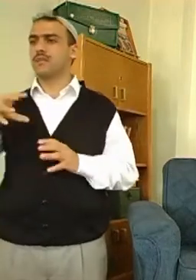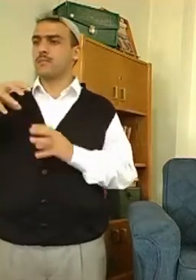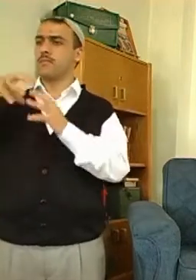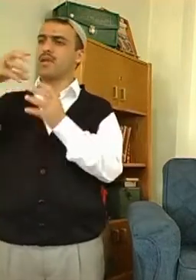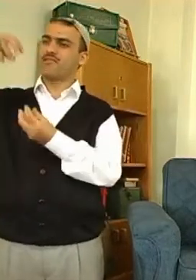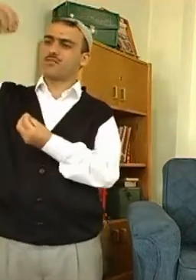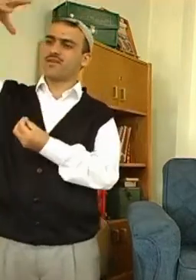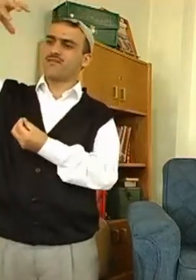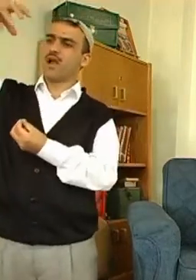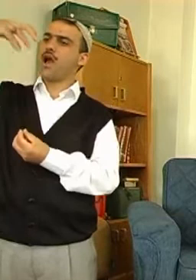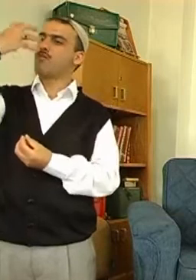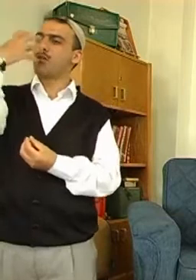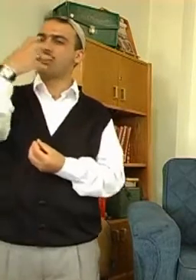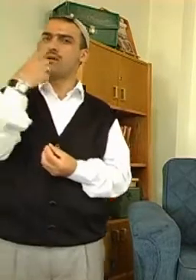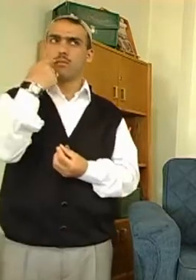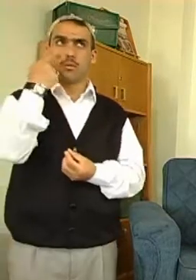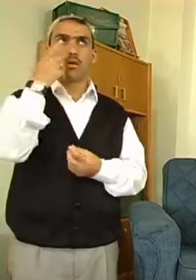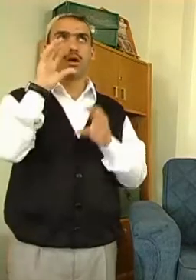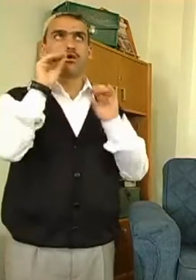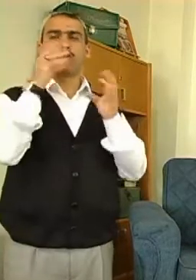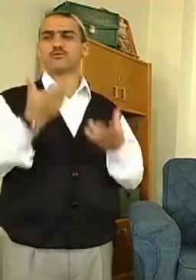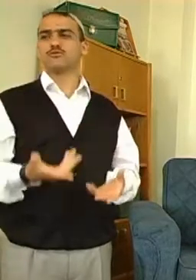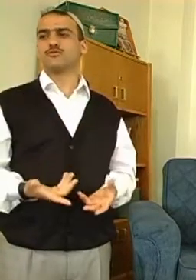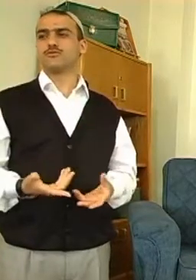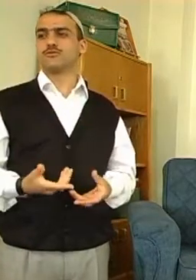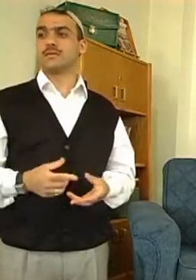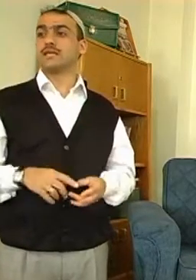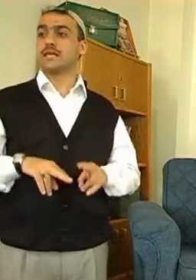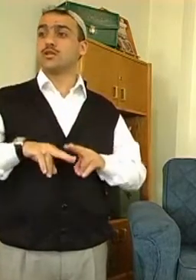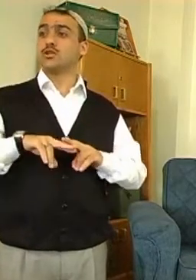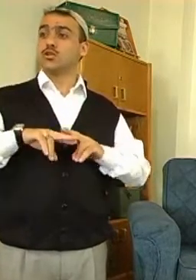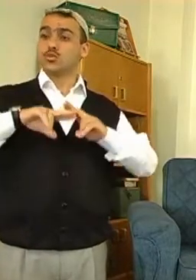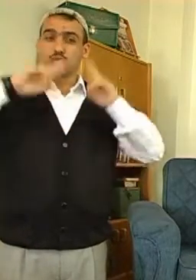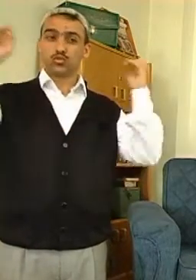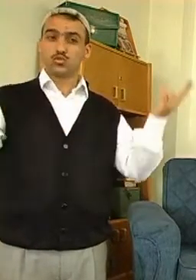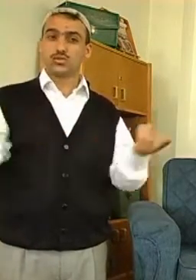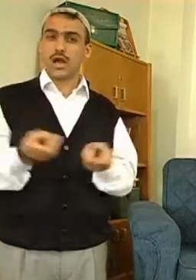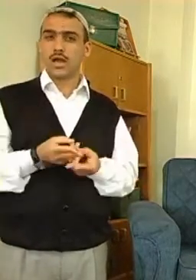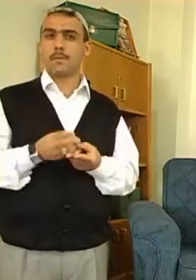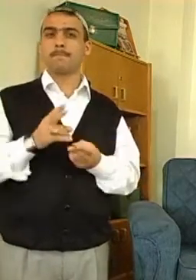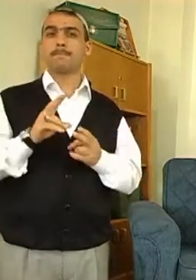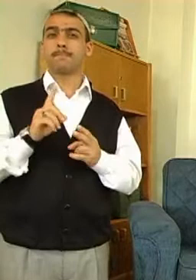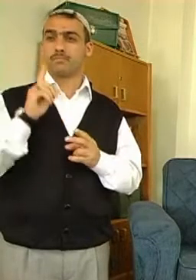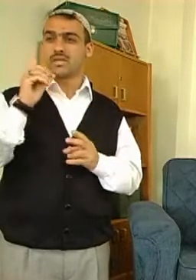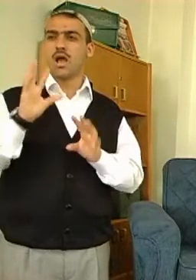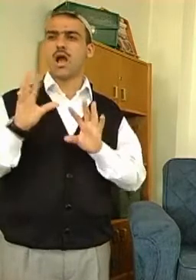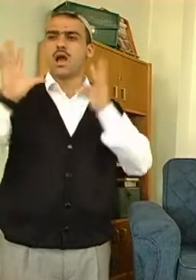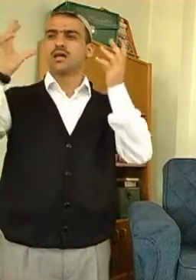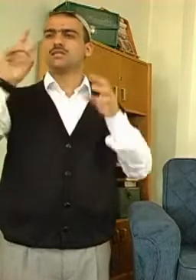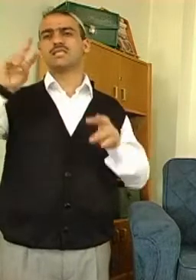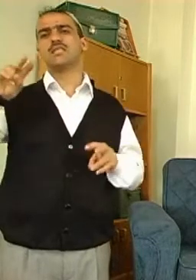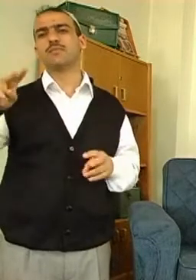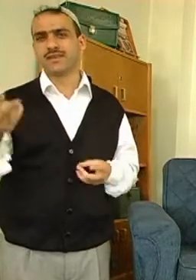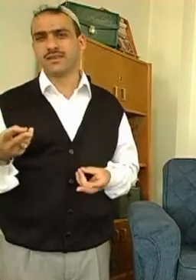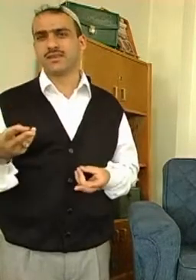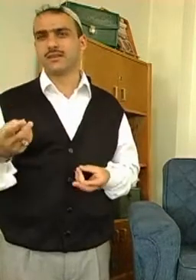değil. Muhatap-ı ilahi dedi ya, onu kastediyorum yani. Cenab-ı Hak bizi muhatap etmiş. Çünkü niye? Kainatın meyvesi biziz.